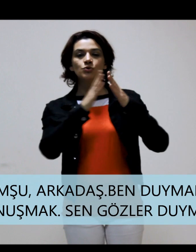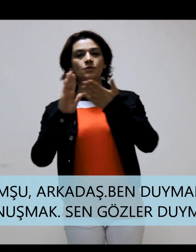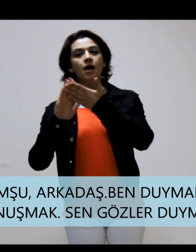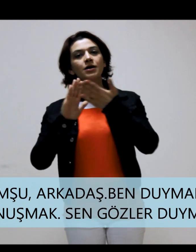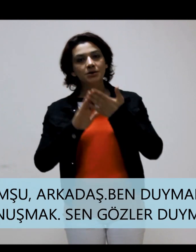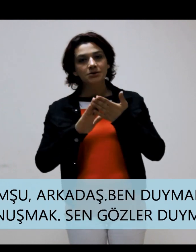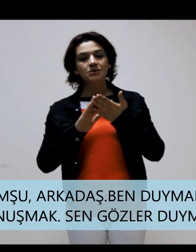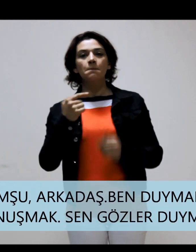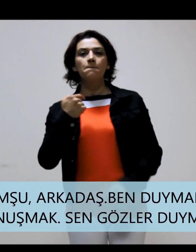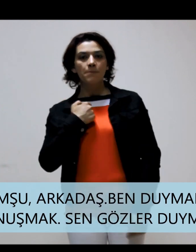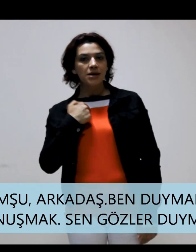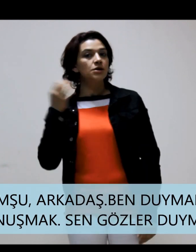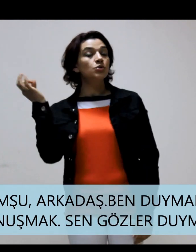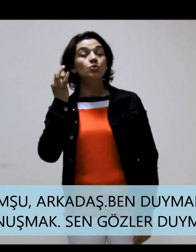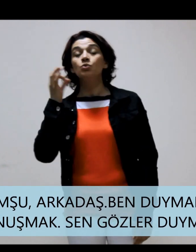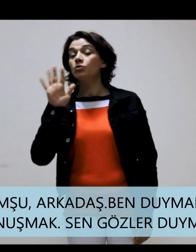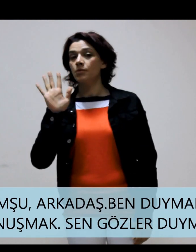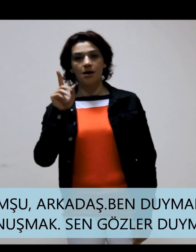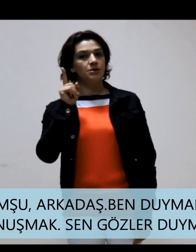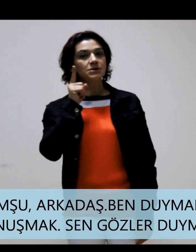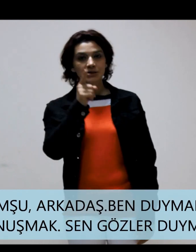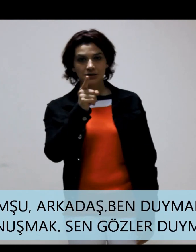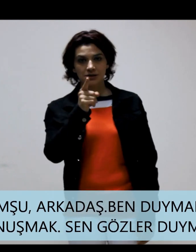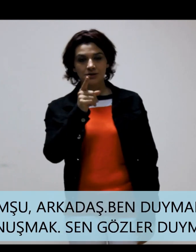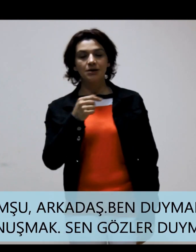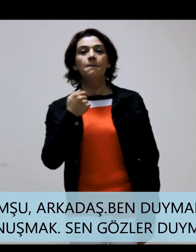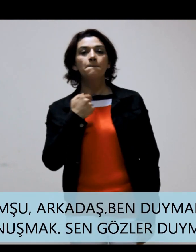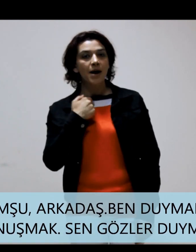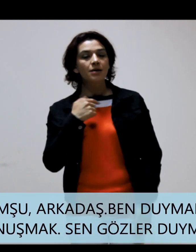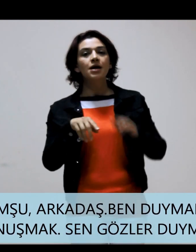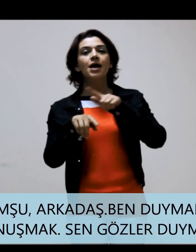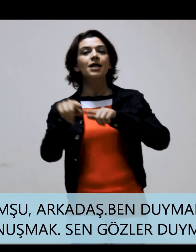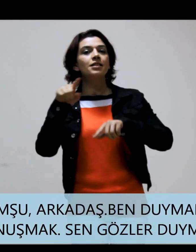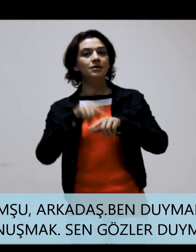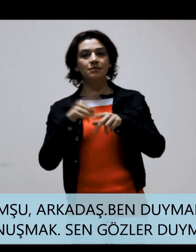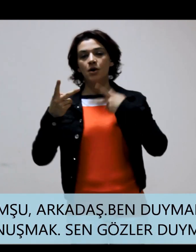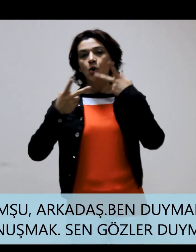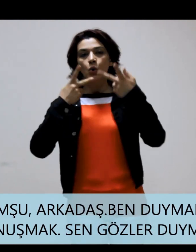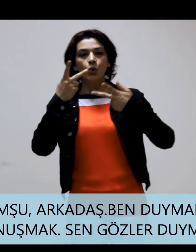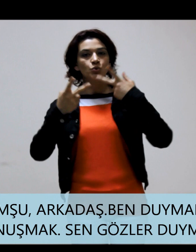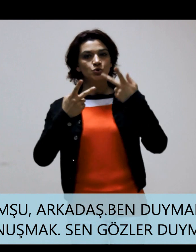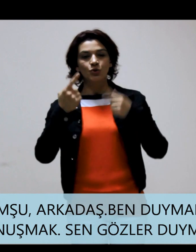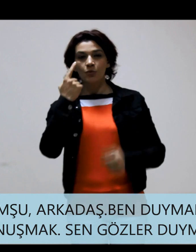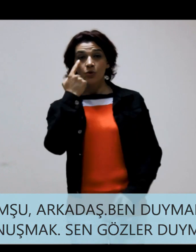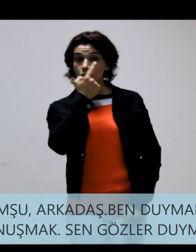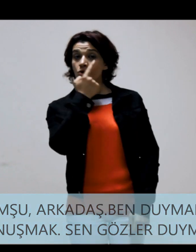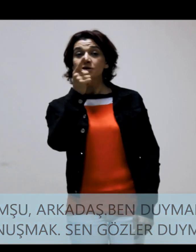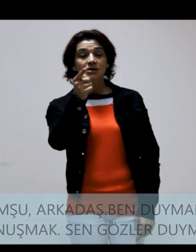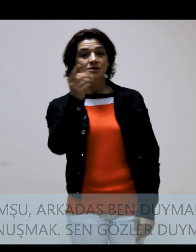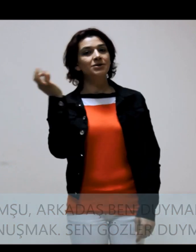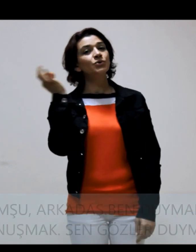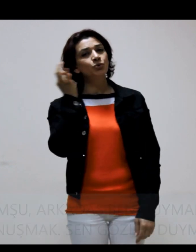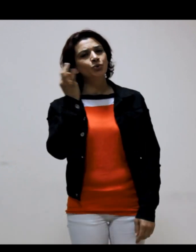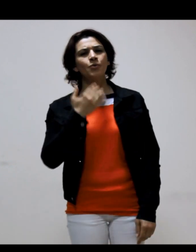Ben komşunuzum, arkadaşınızım. Beni duymayan sizsiniz. Ben ellerimle konuşuyorum. Gözlerinle dinle beni.